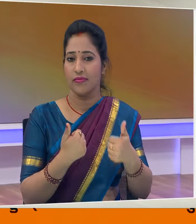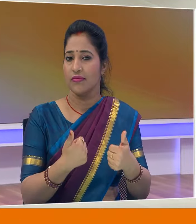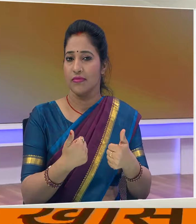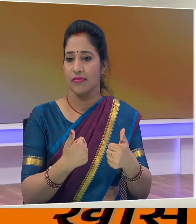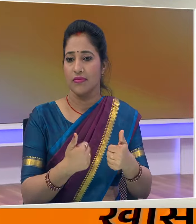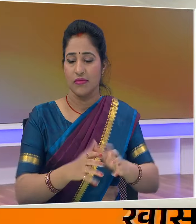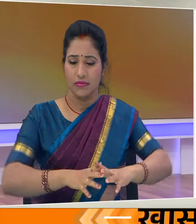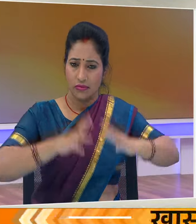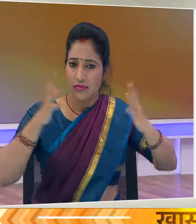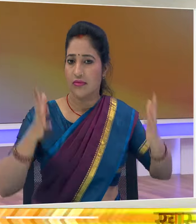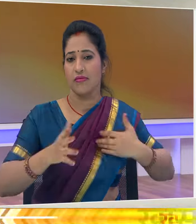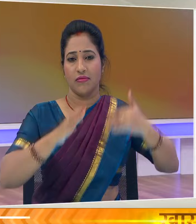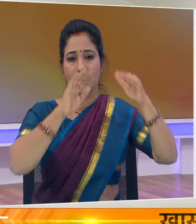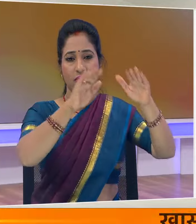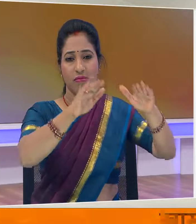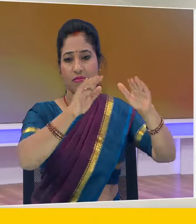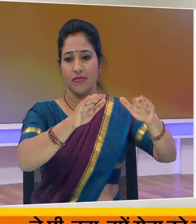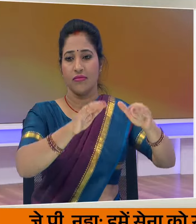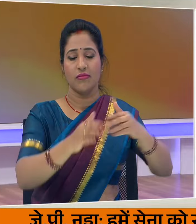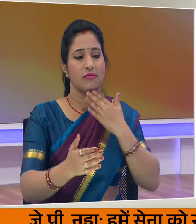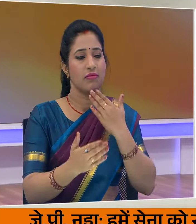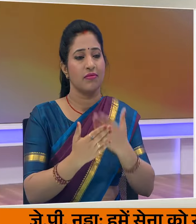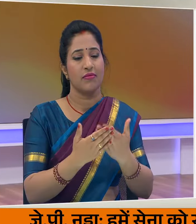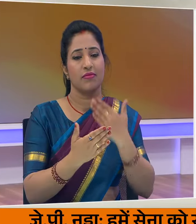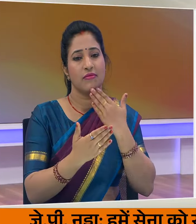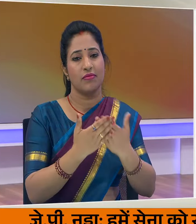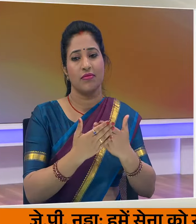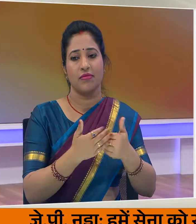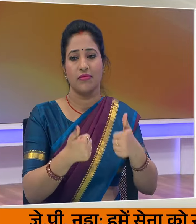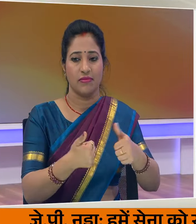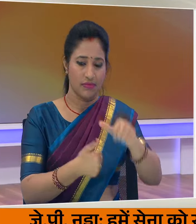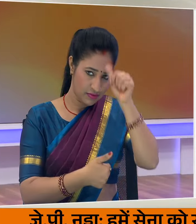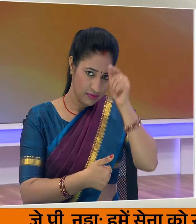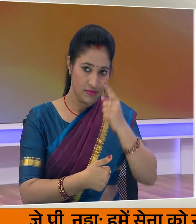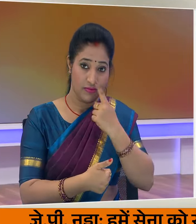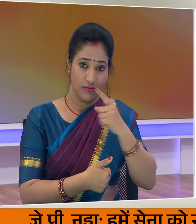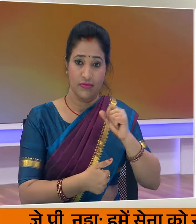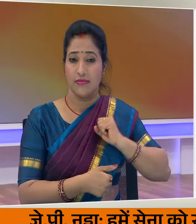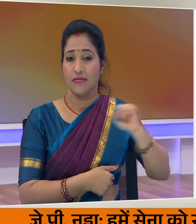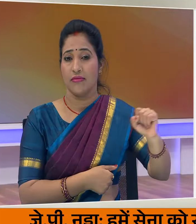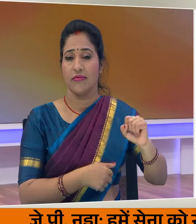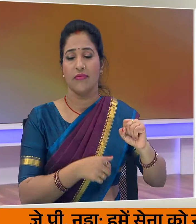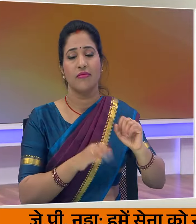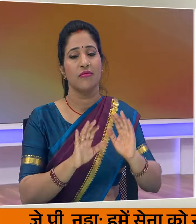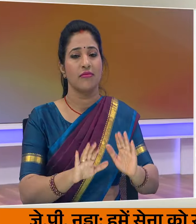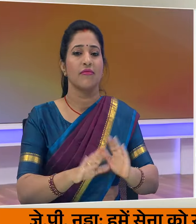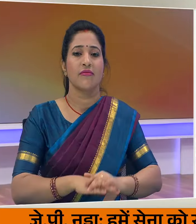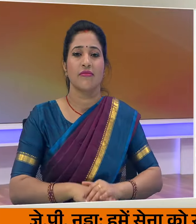बहुत बहुत शुभकामनाएं। थैंक यू सर, थैंक यू सो मच, जय हिंद। थैंक यू, थैंक यू।